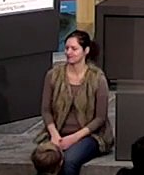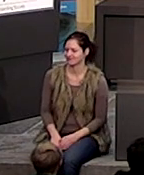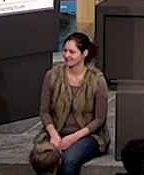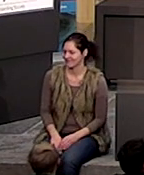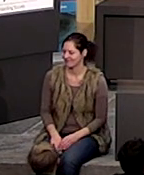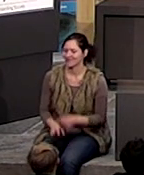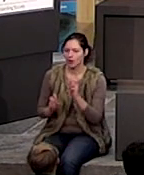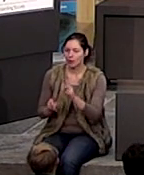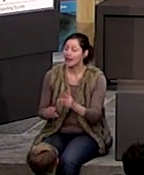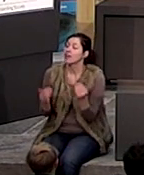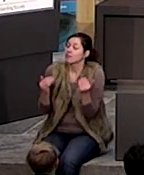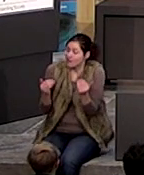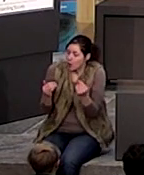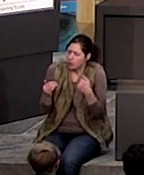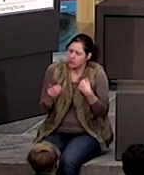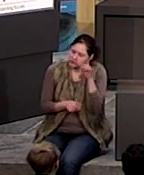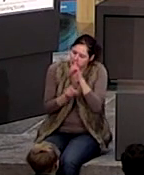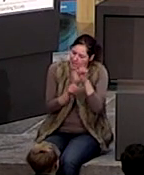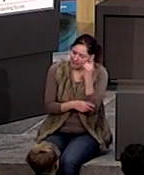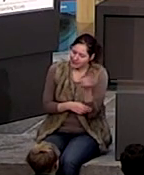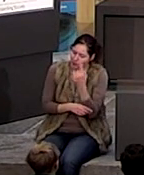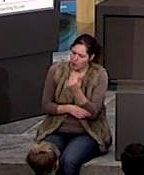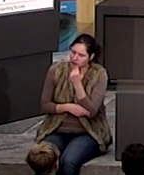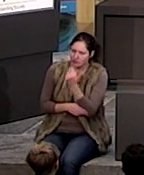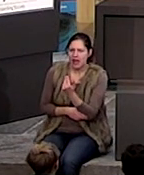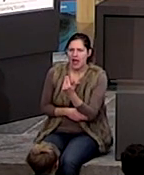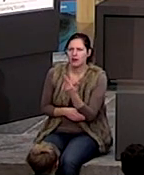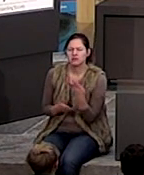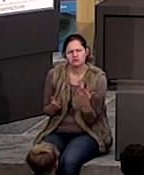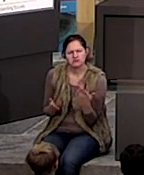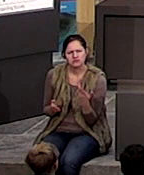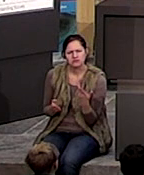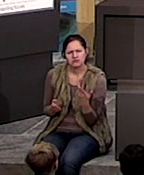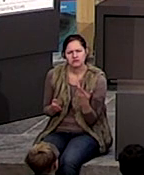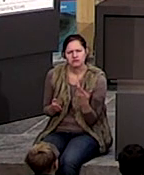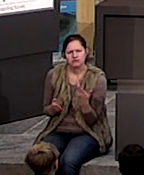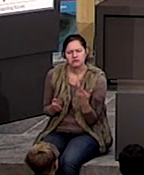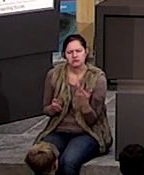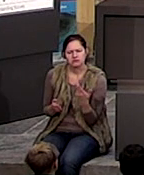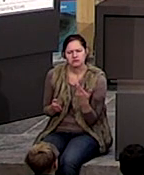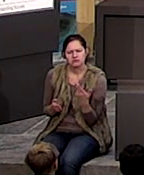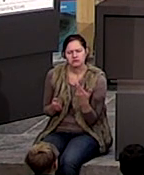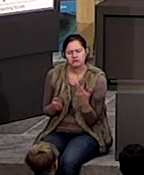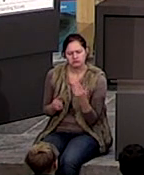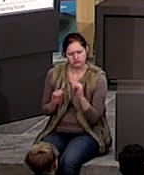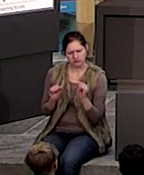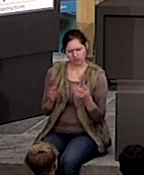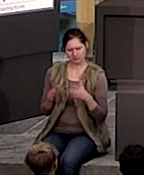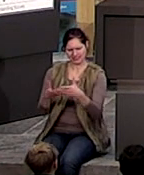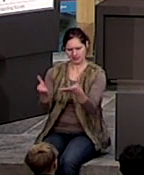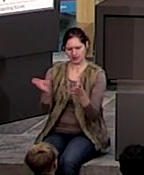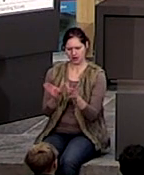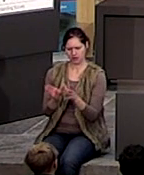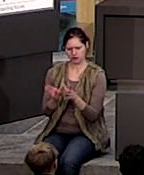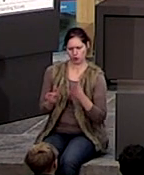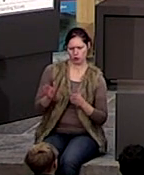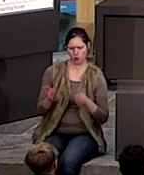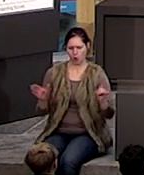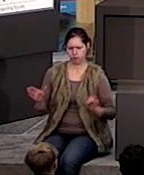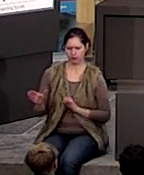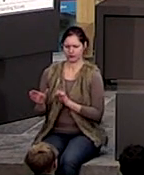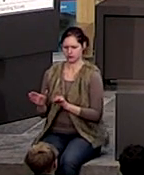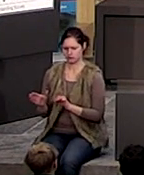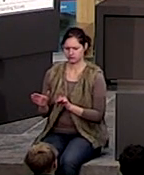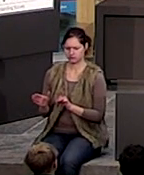Nou, waarom ben ik gaan nadenken over die vraag van, zou een robot voor de klas misschien iets zijn? Ja,